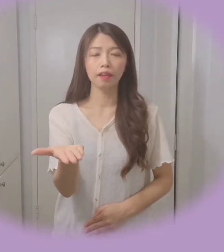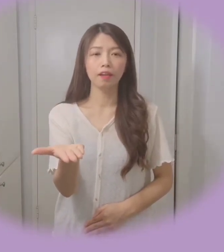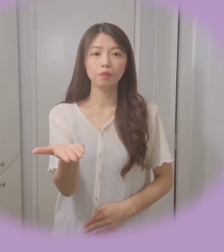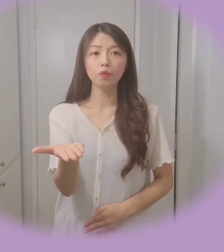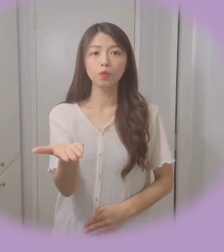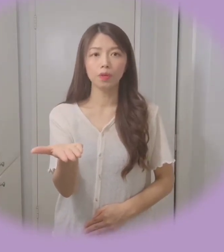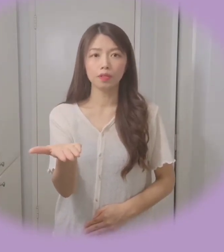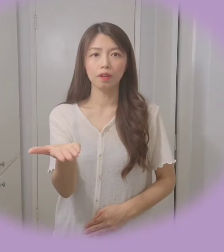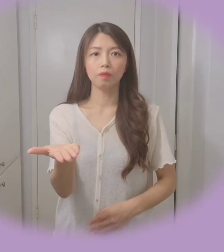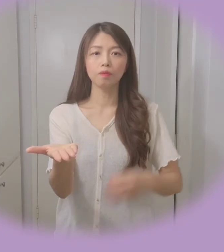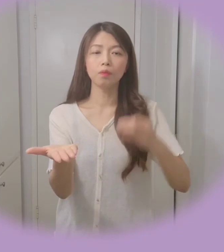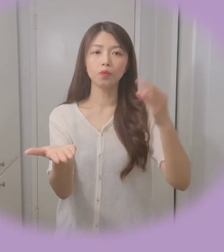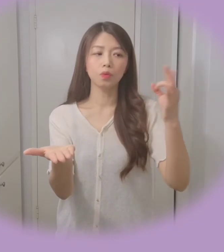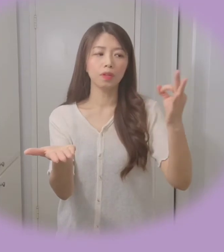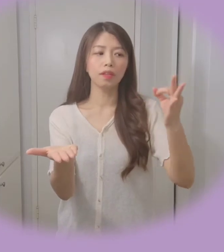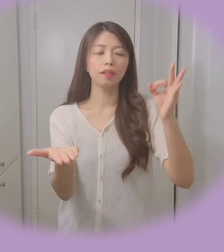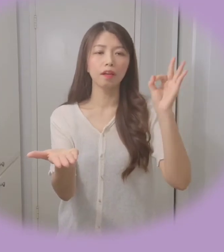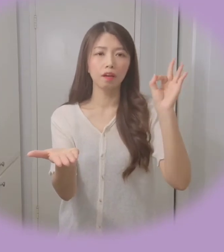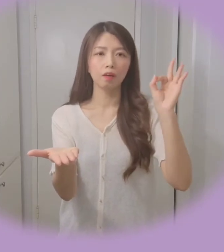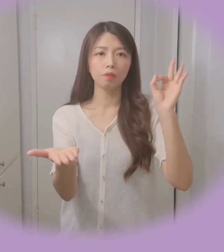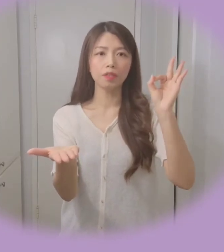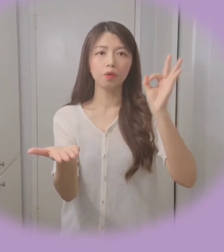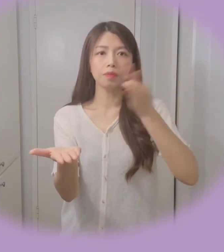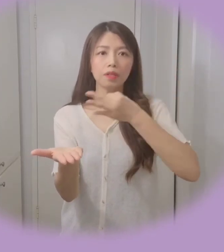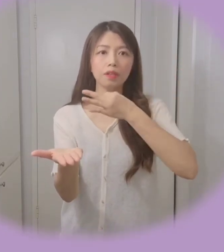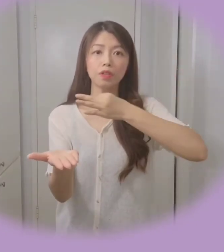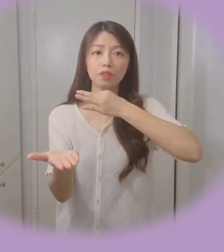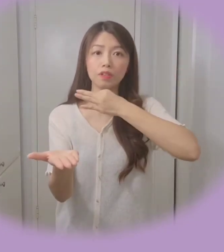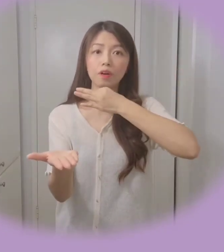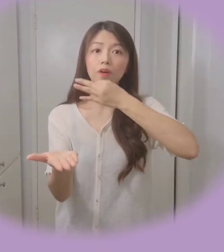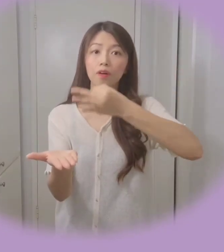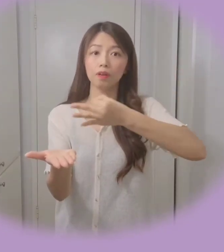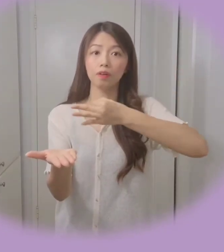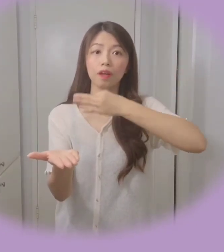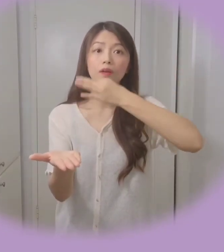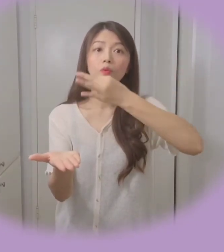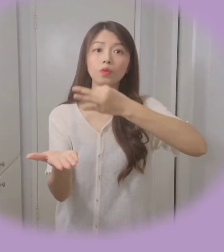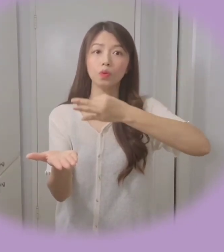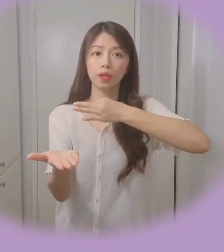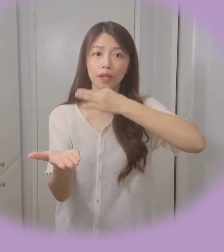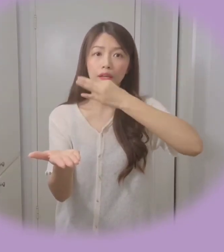그대 목소리처럼. 목소리는 엄지검지를